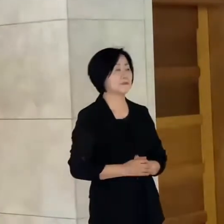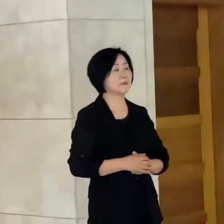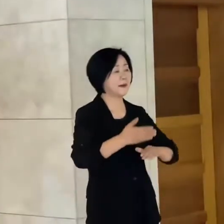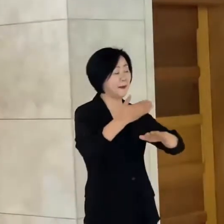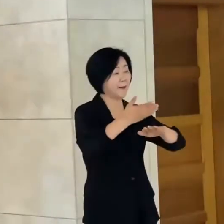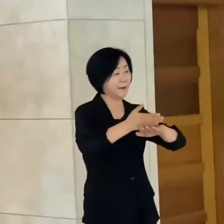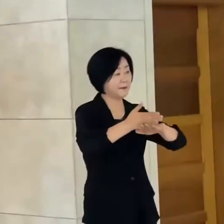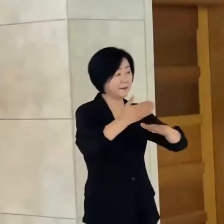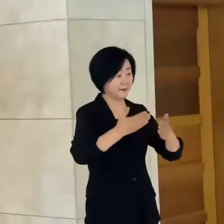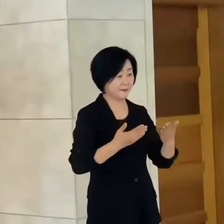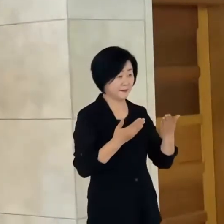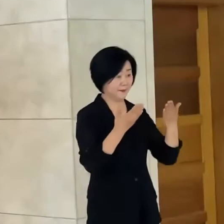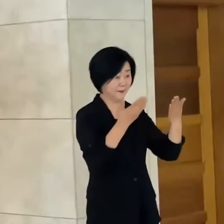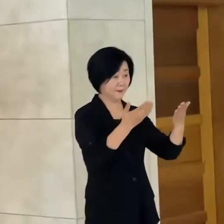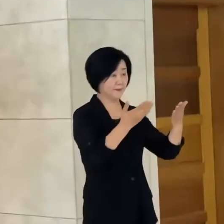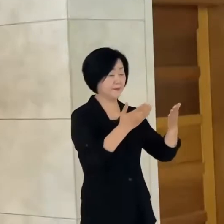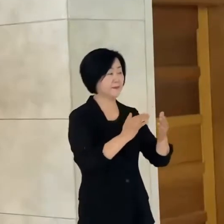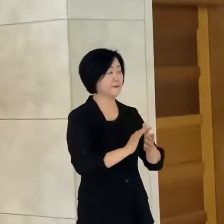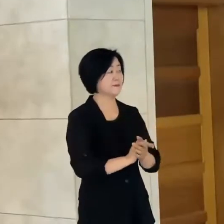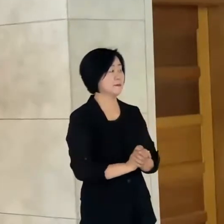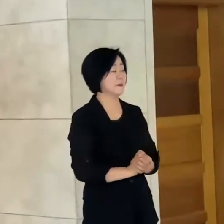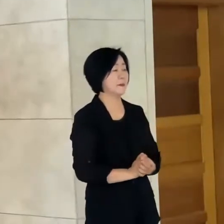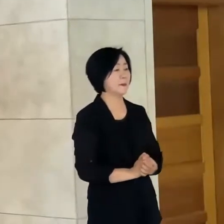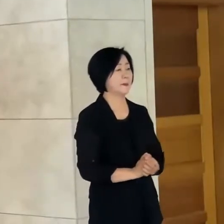진심으로 감사드립니다.